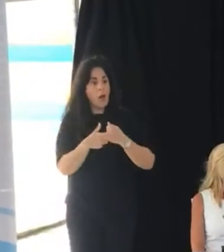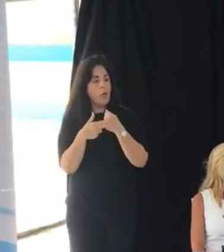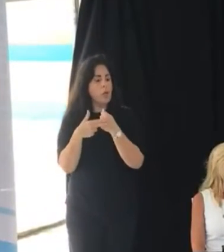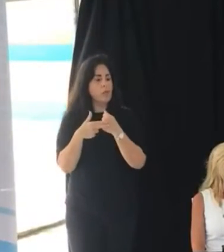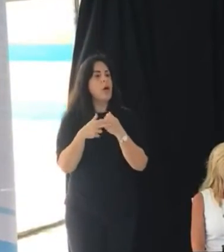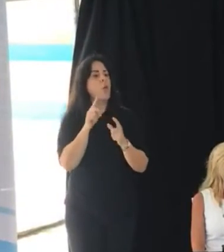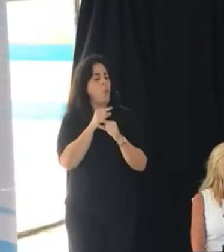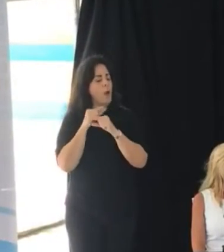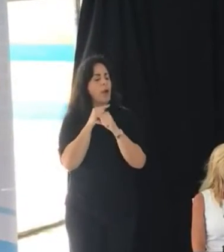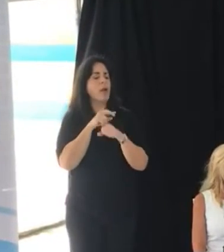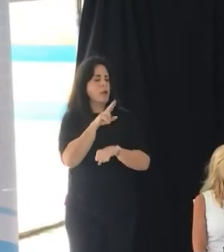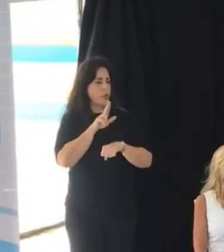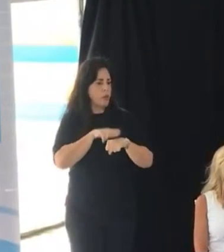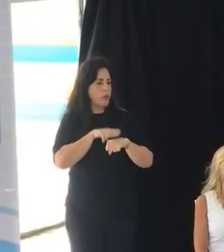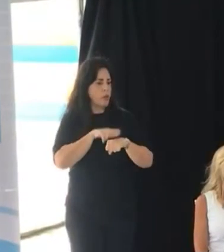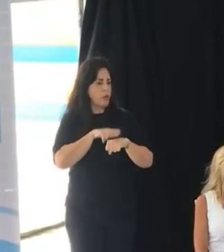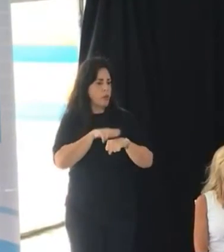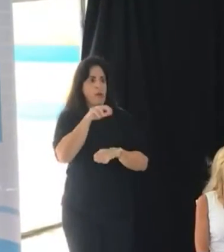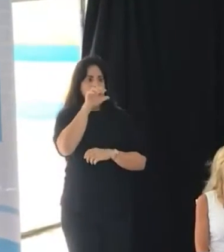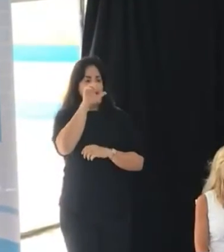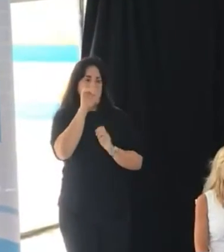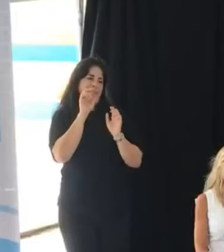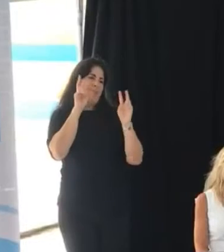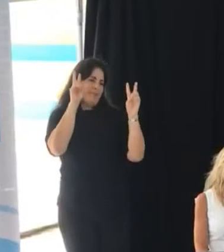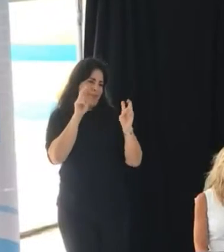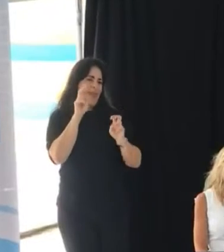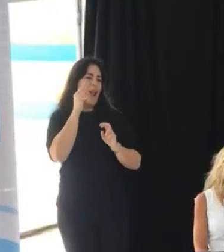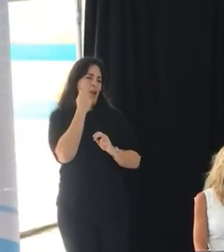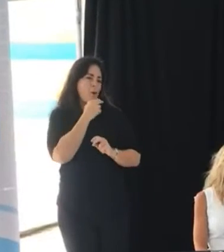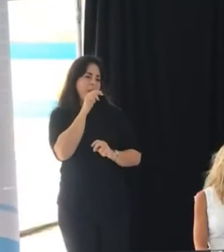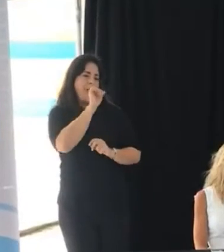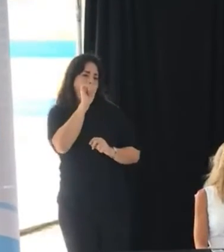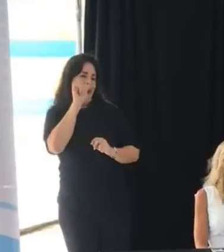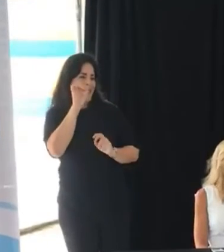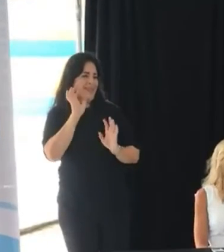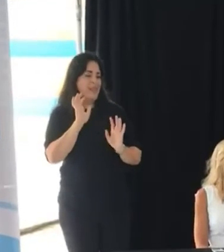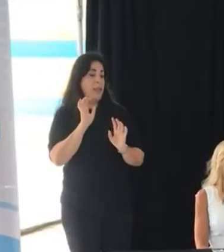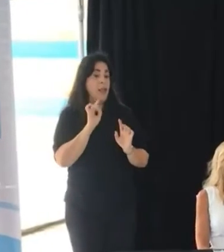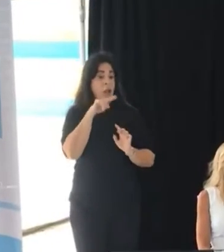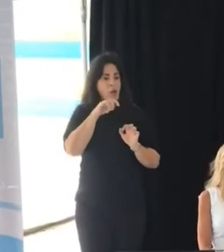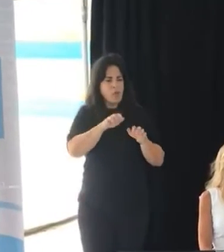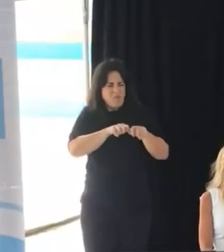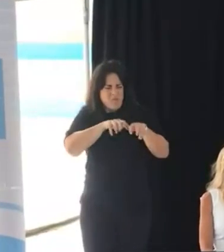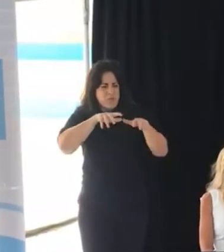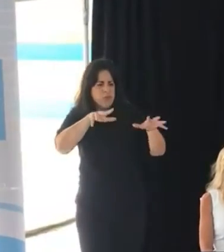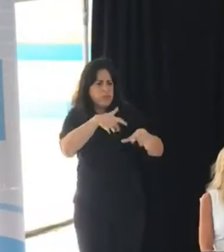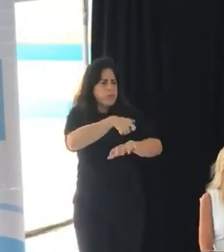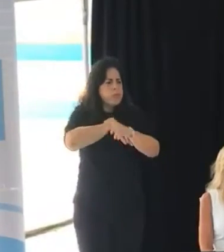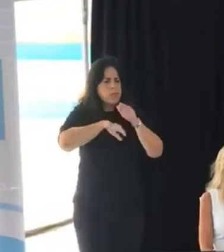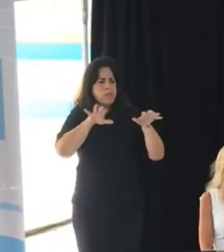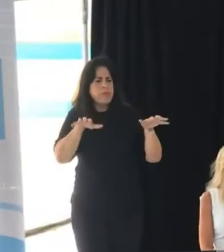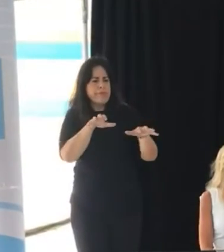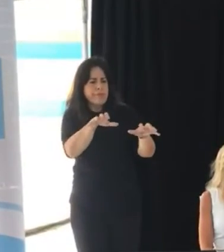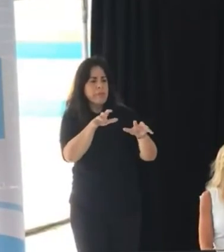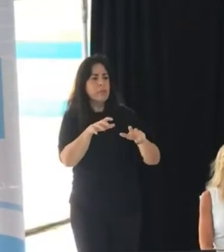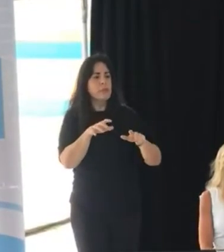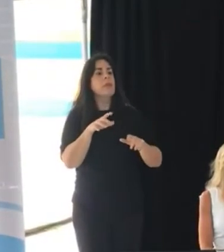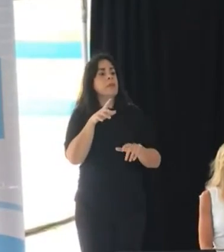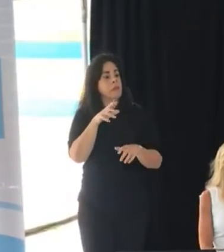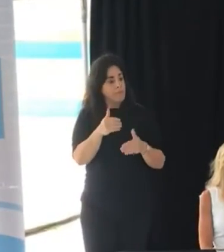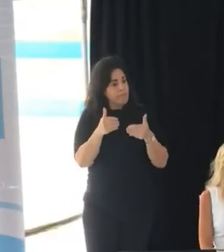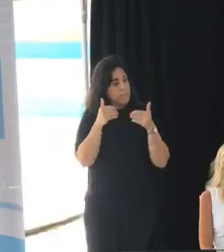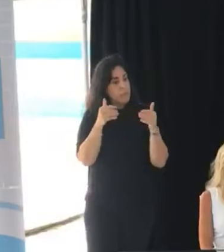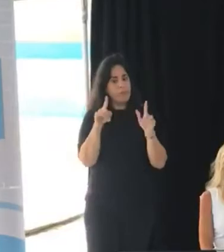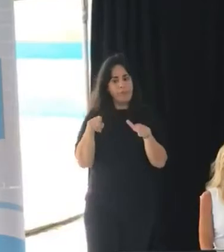Guardia Nacional tiene doble A. Ellos están vacunando masivamente y aparentemente esto viene desde